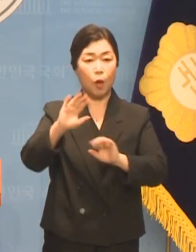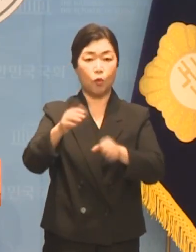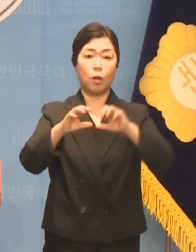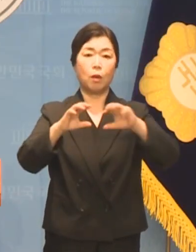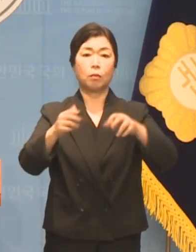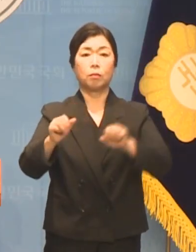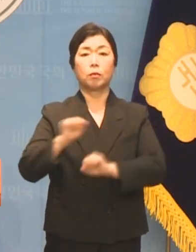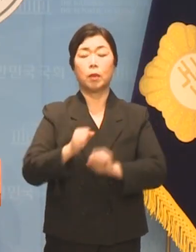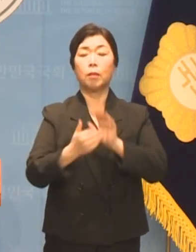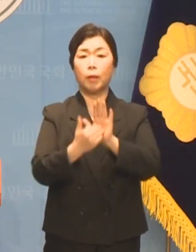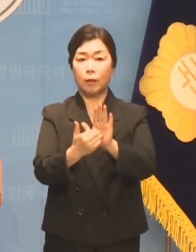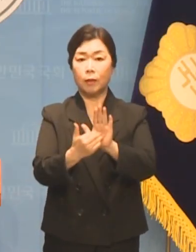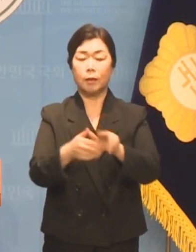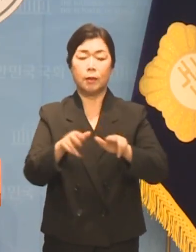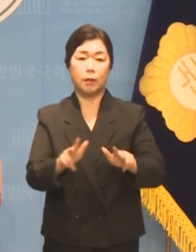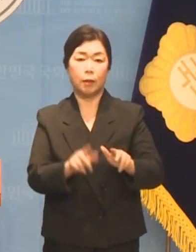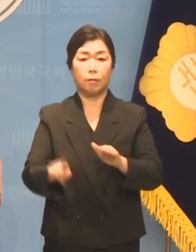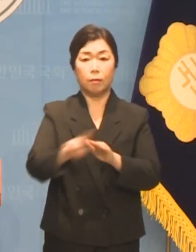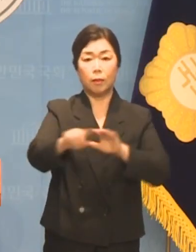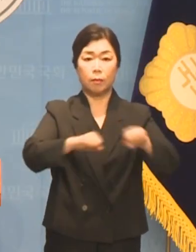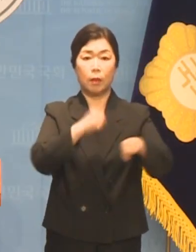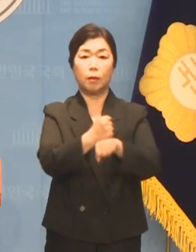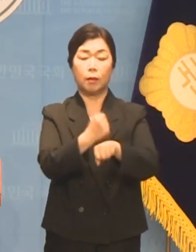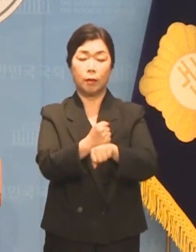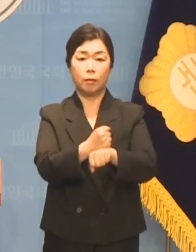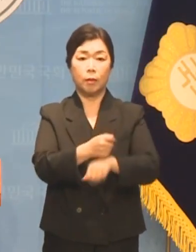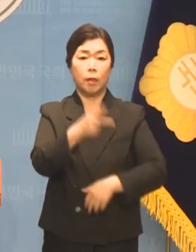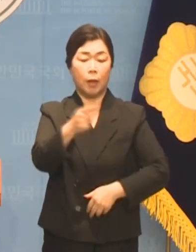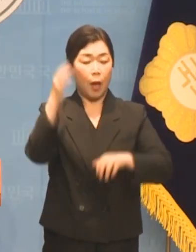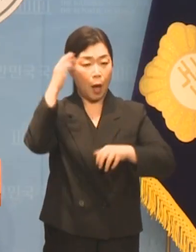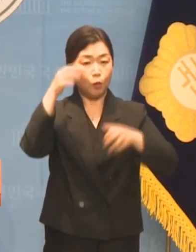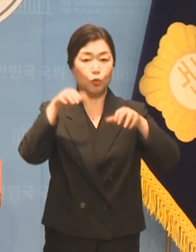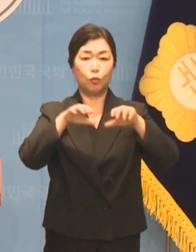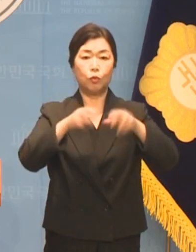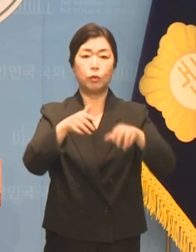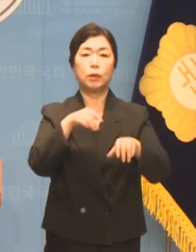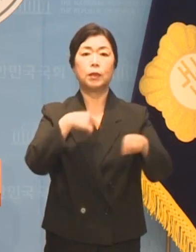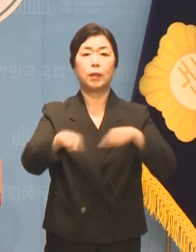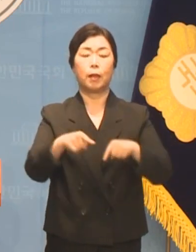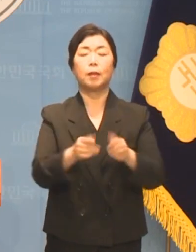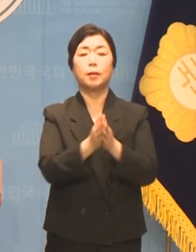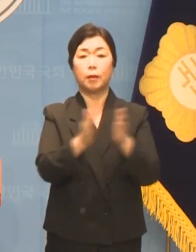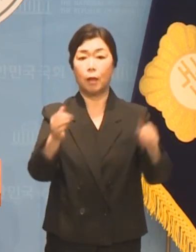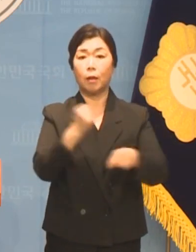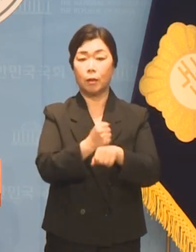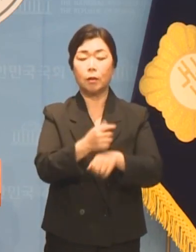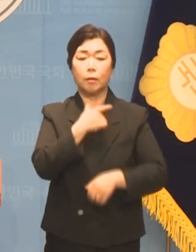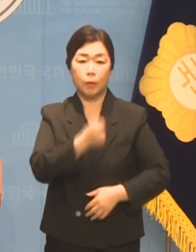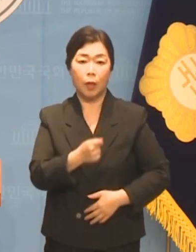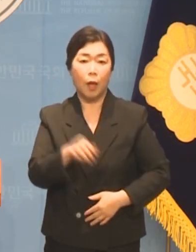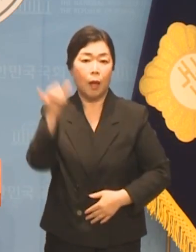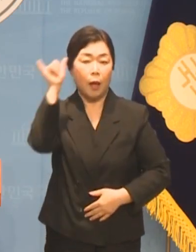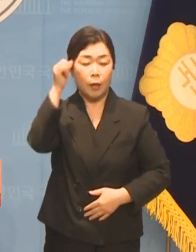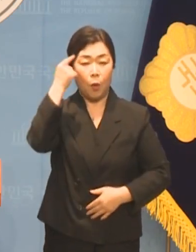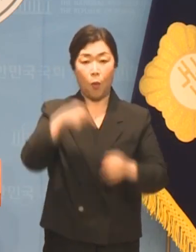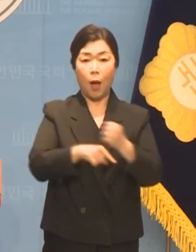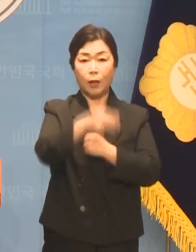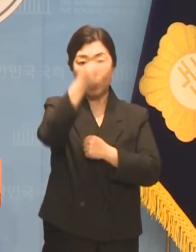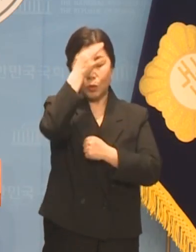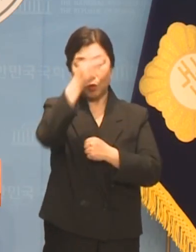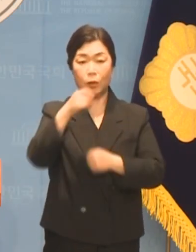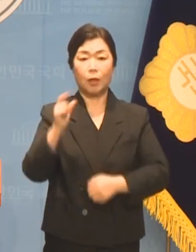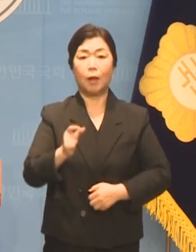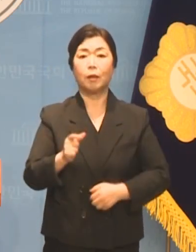이제 우리가 선도합니다. 넥스트 K 디펜스 시대를 열겠습니다. AI 과학기술 강군